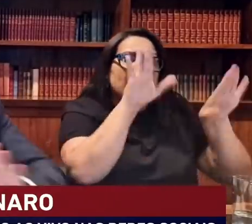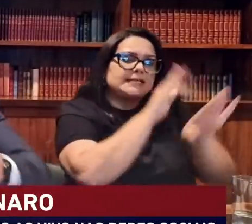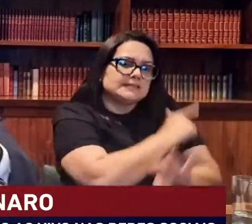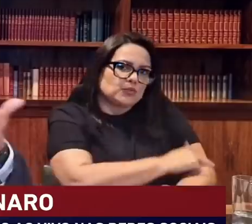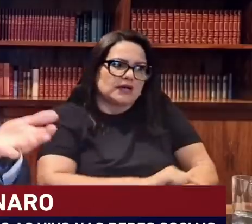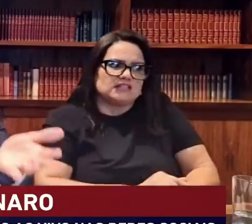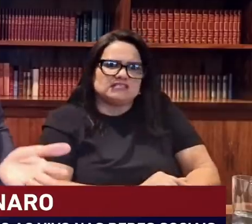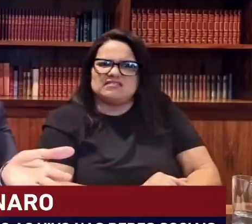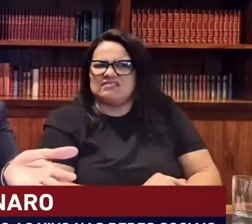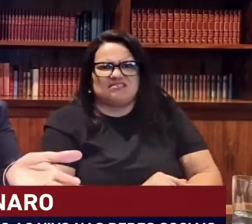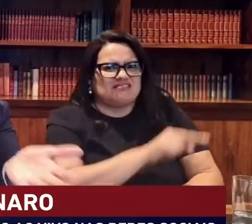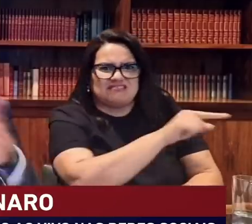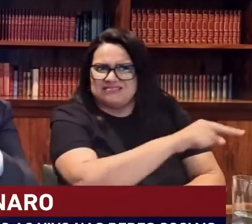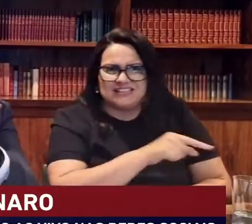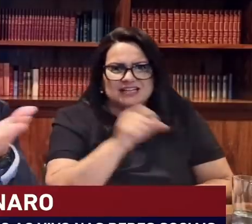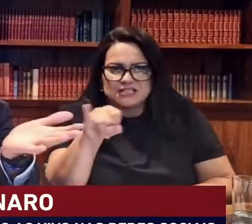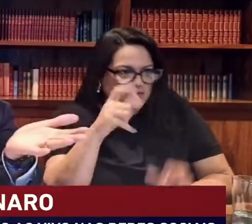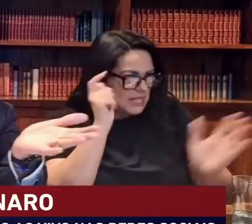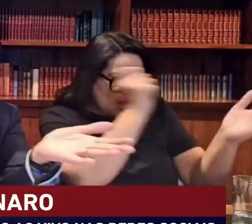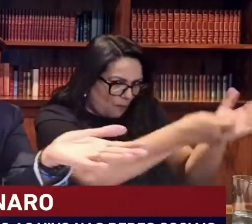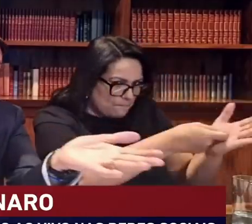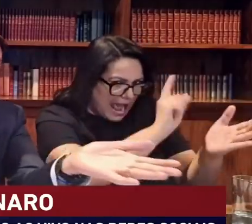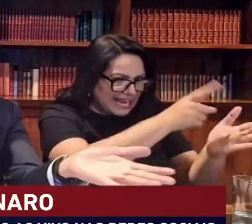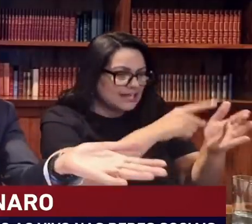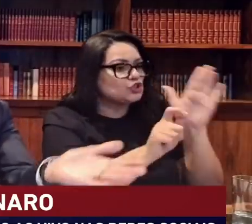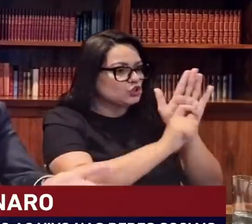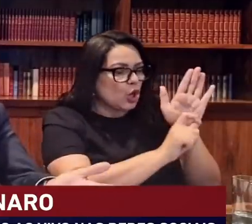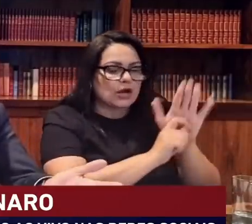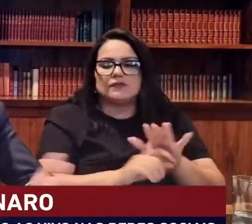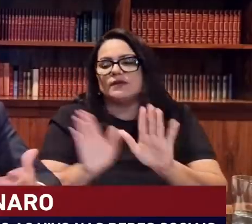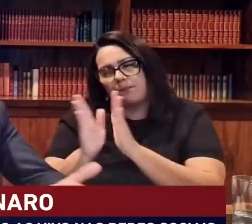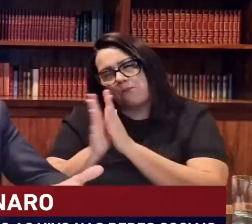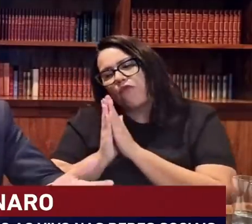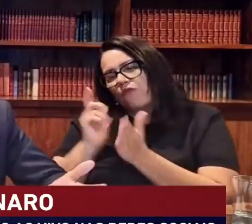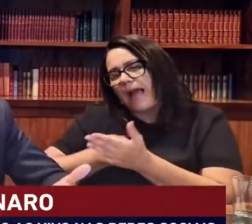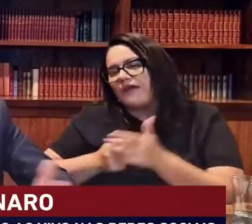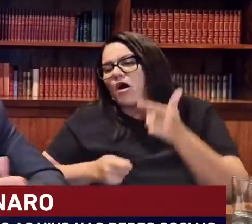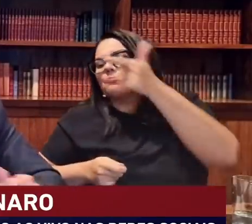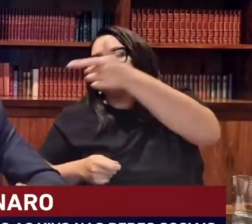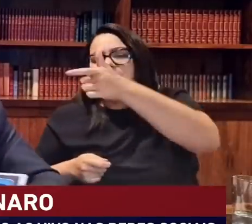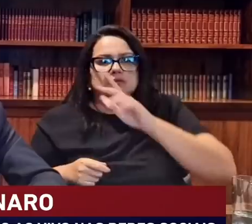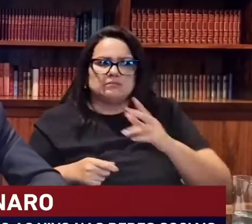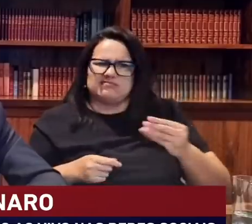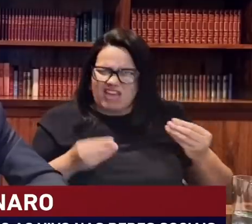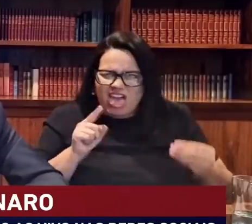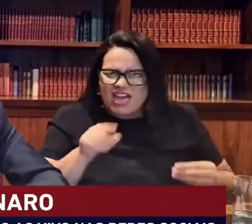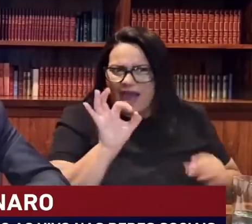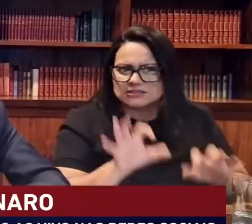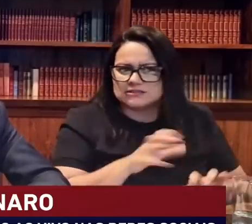Se o cara não paga a droga que recebe, o cara vai lá e fala, por favor, não tem mais tiro na cara, tá